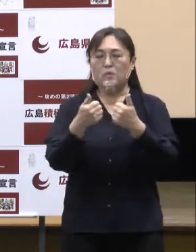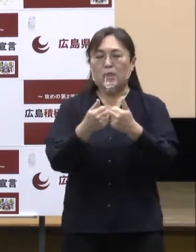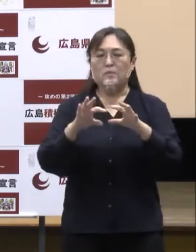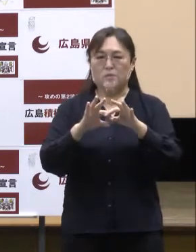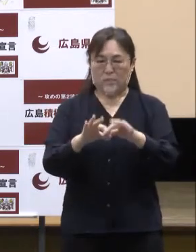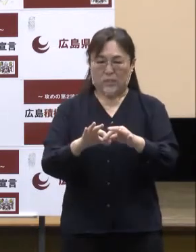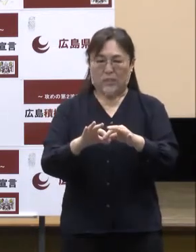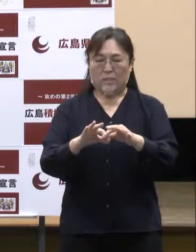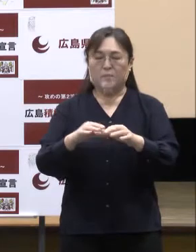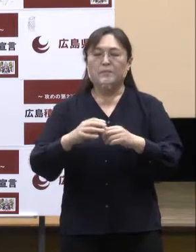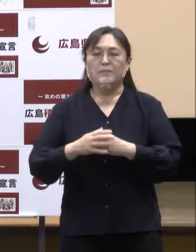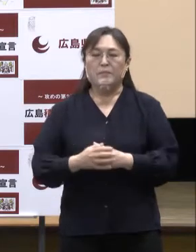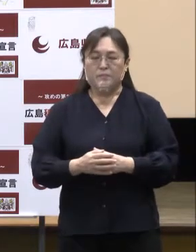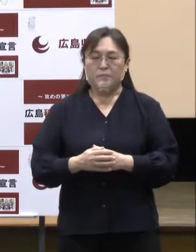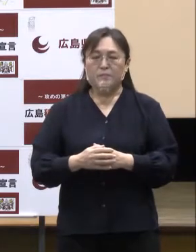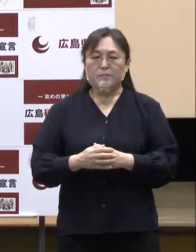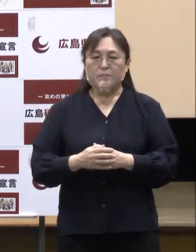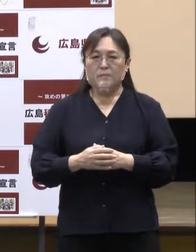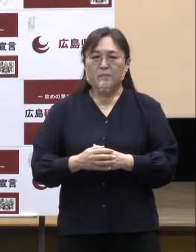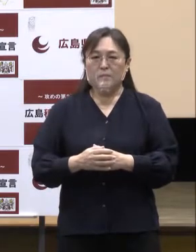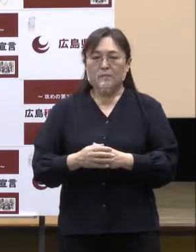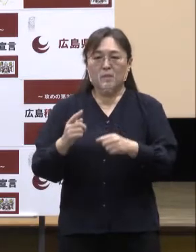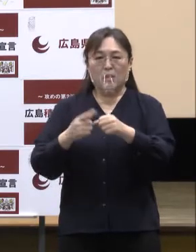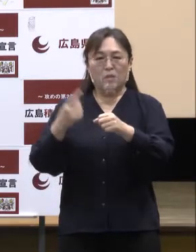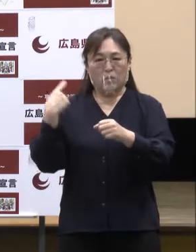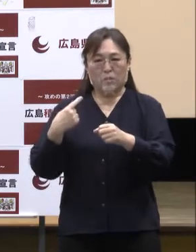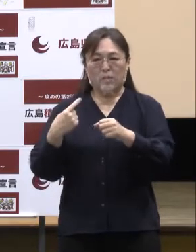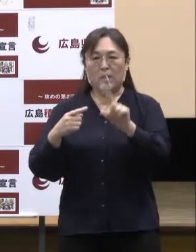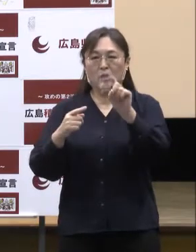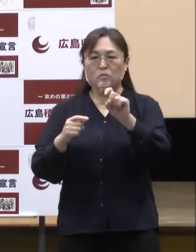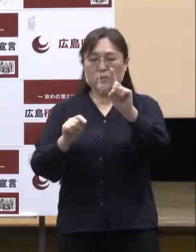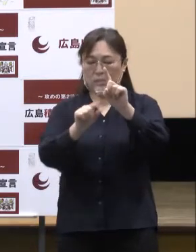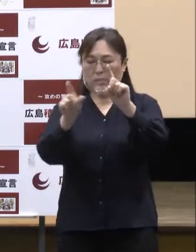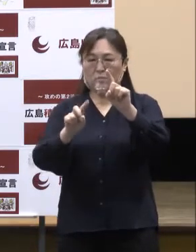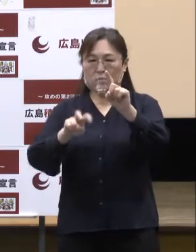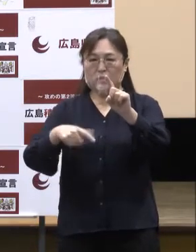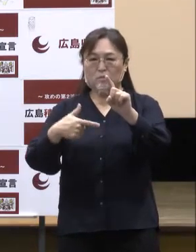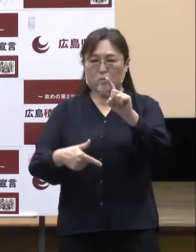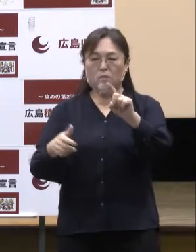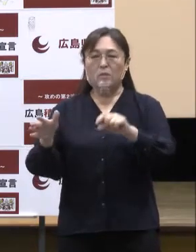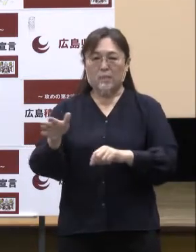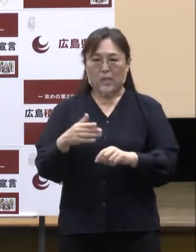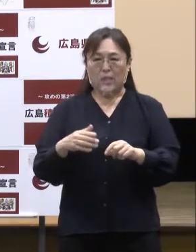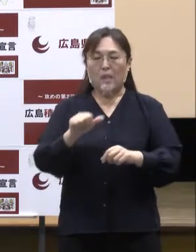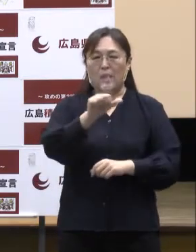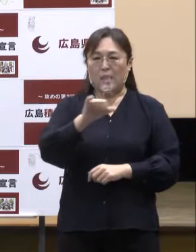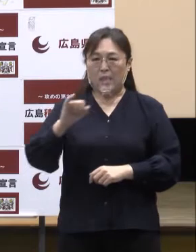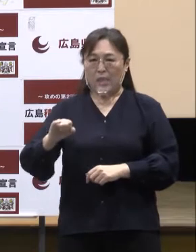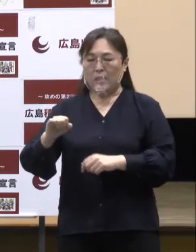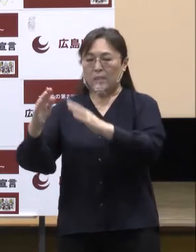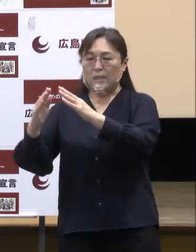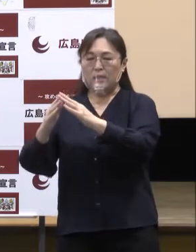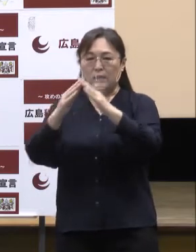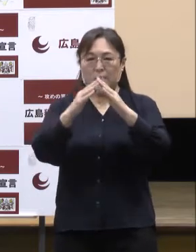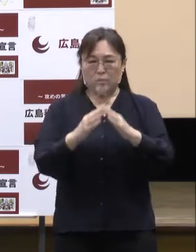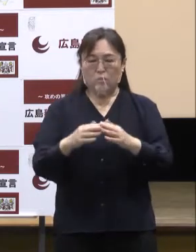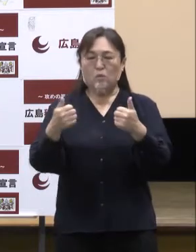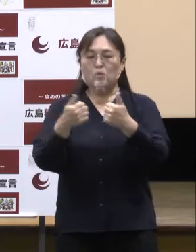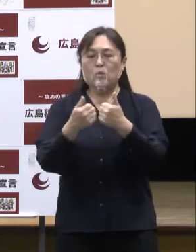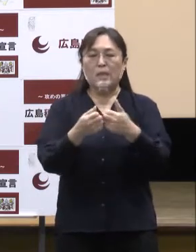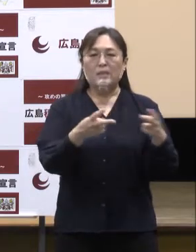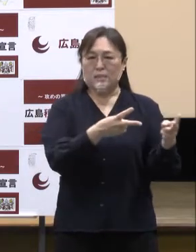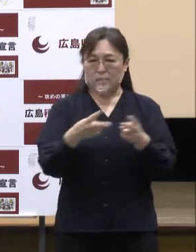ランスフォーメーションの一環といたしまして、昨年11月26日から AI 移住相談システムアビちゃんの試験運